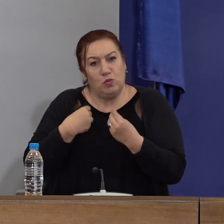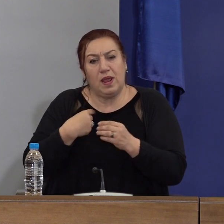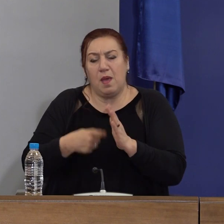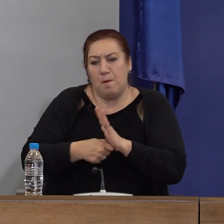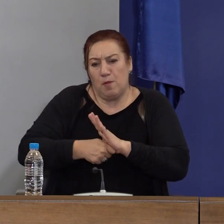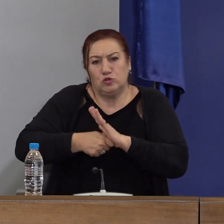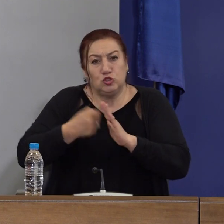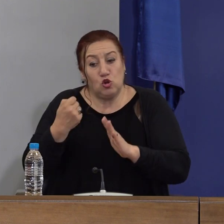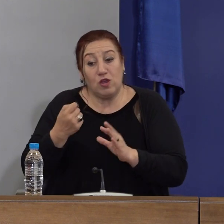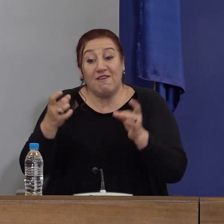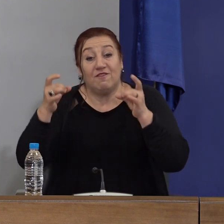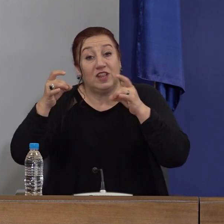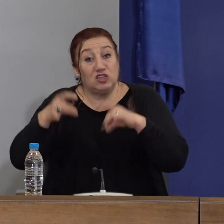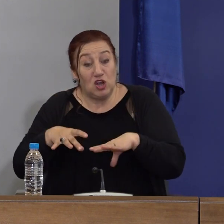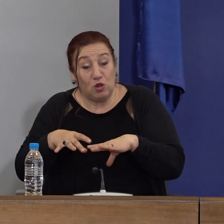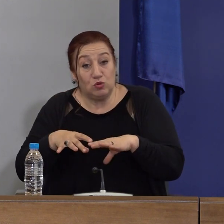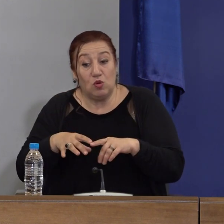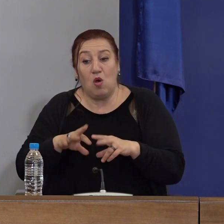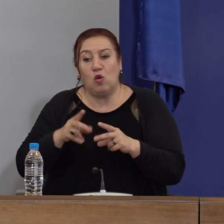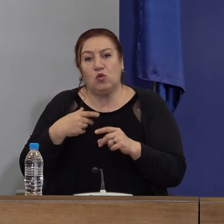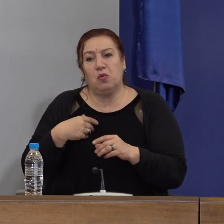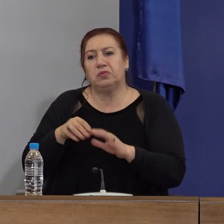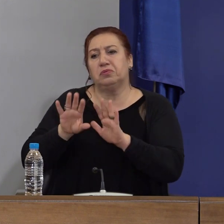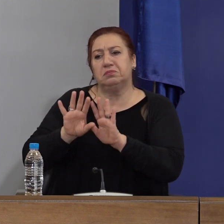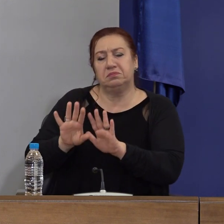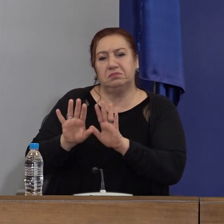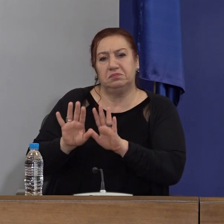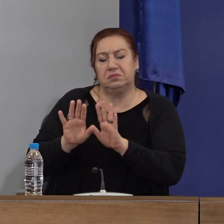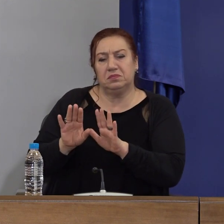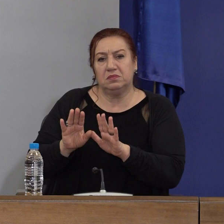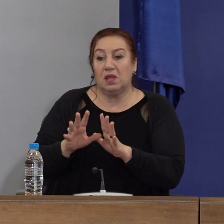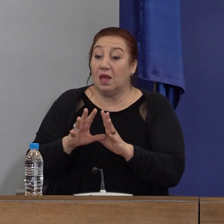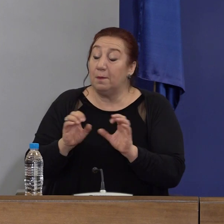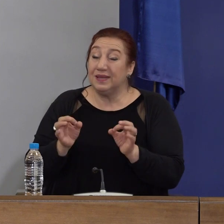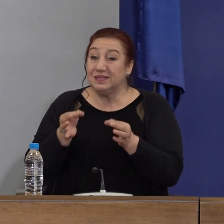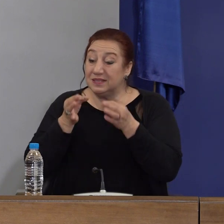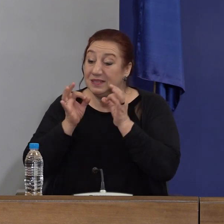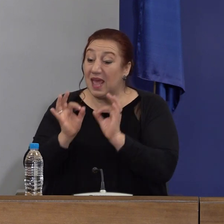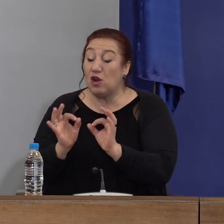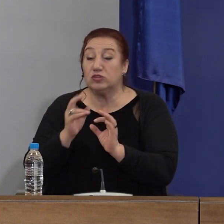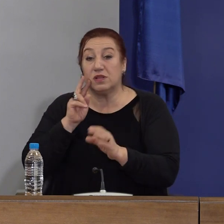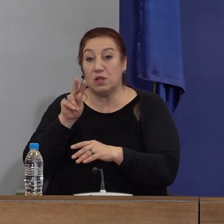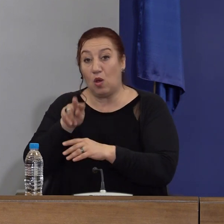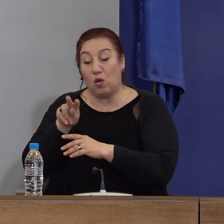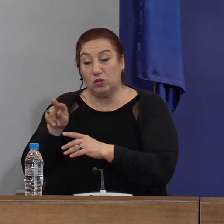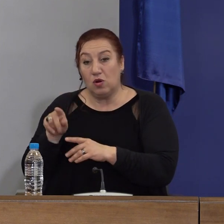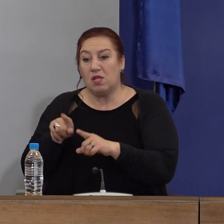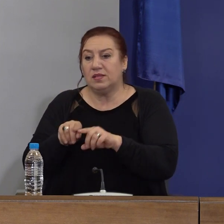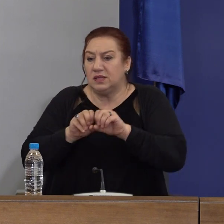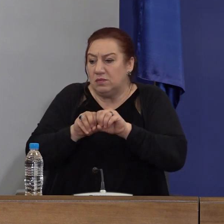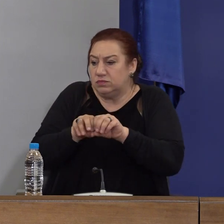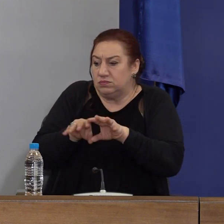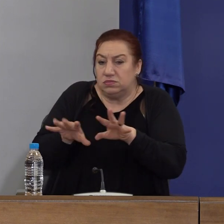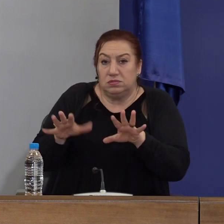началото, отколкото да оставим нещата без този сериозен контрол и да се разпространи